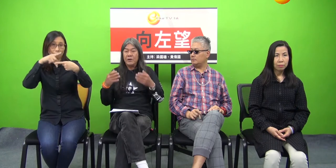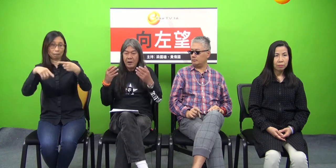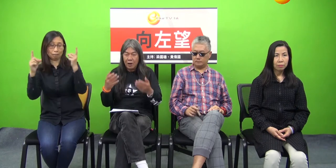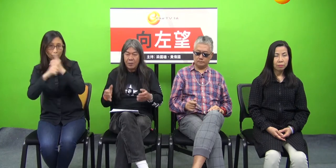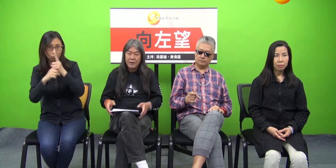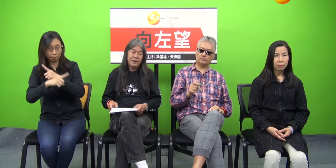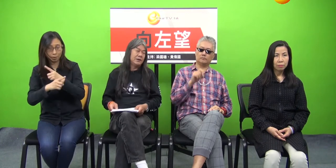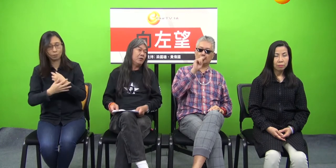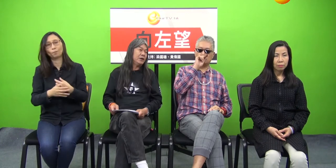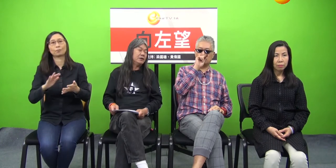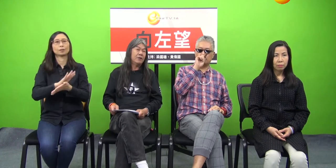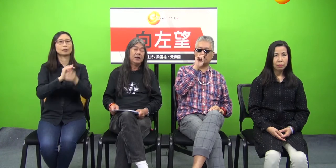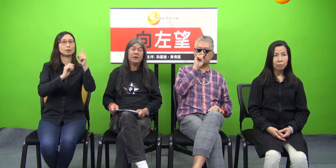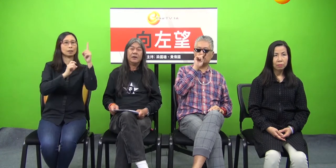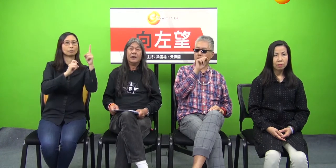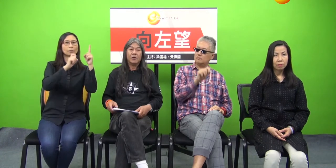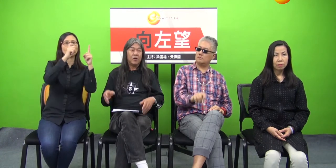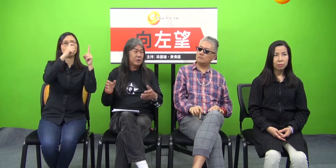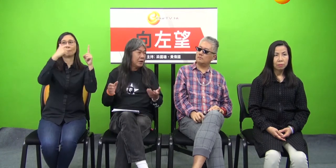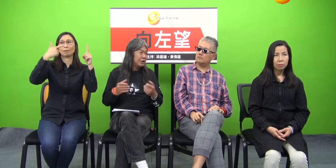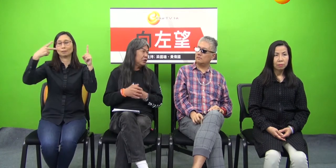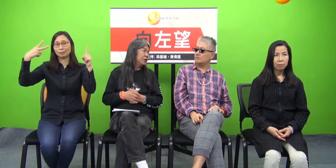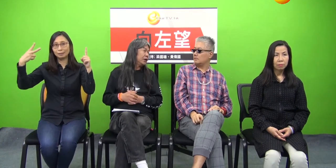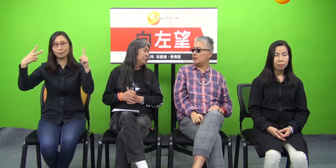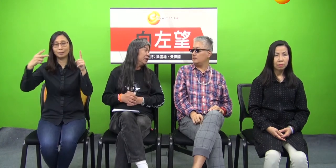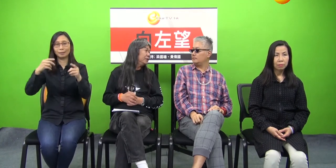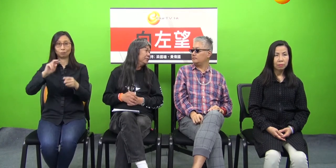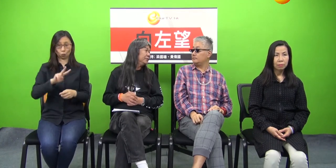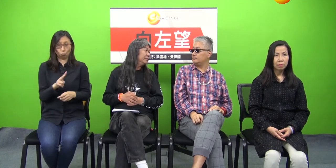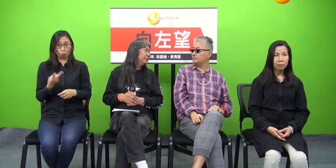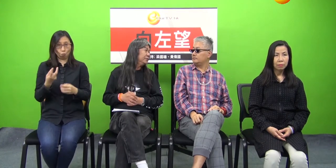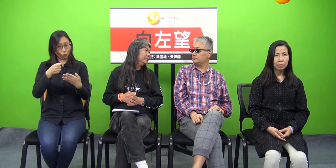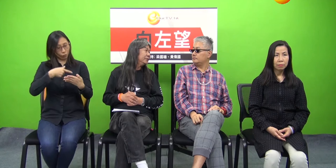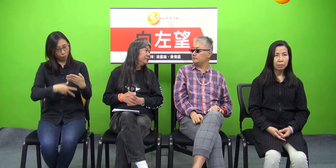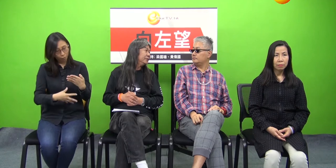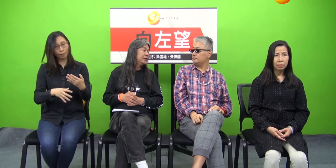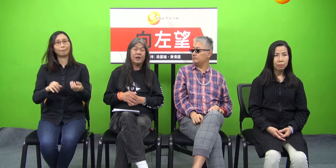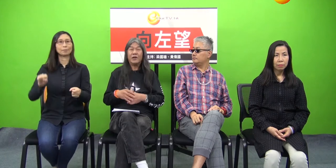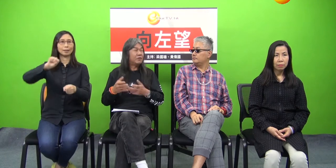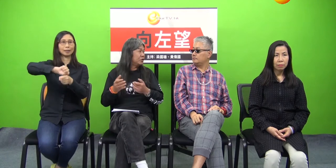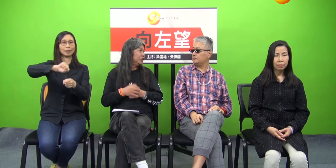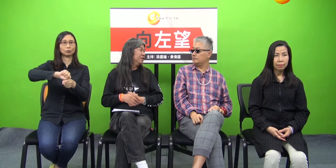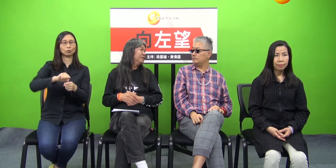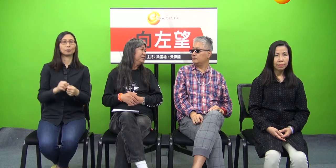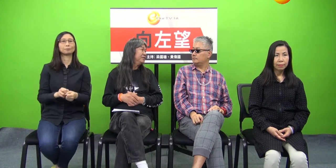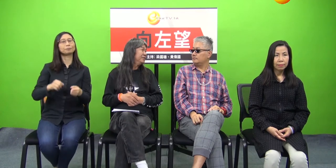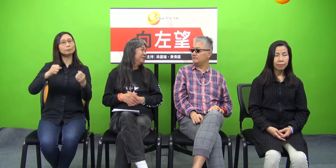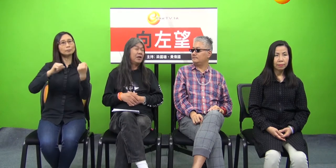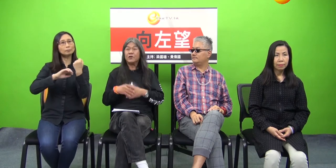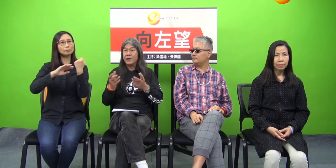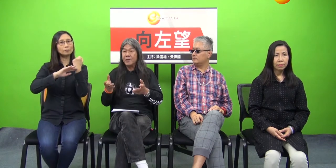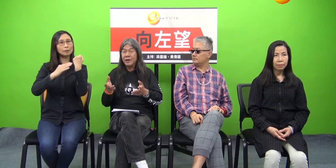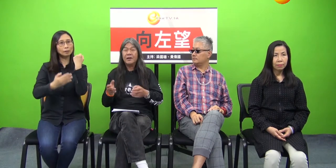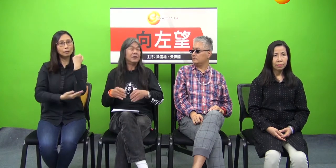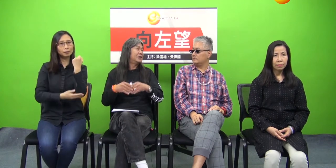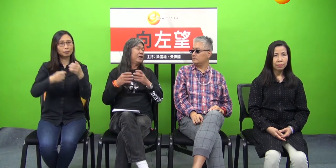以1982年修憲的時候咧，就加咗一樣嘢咧，叫咩咧？就叫憲法序言。跟住就